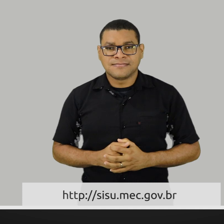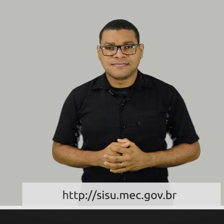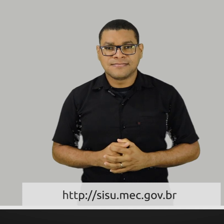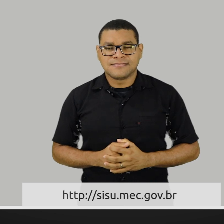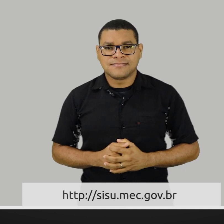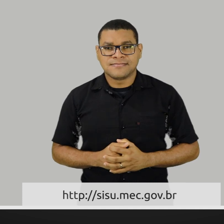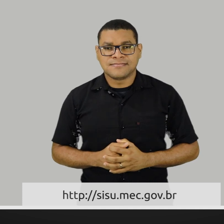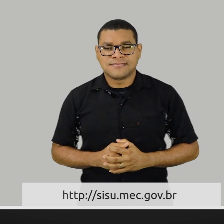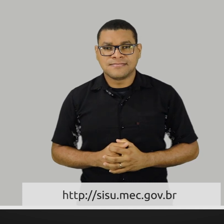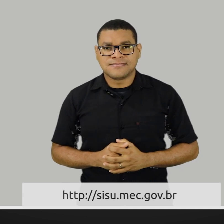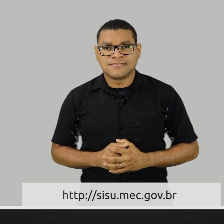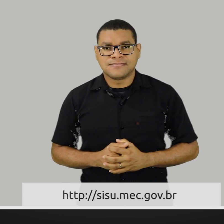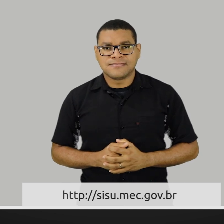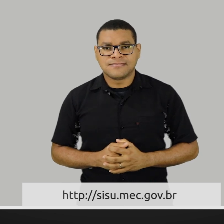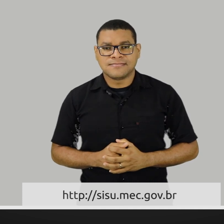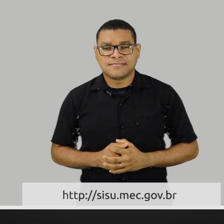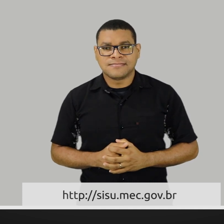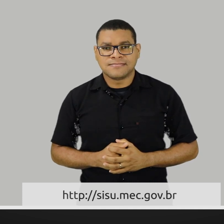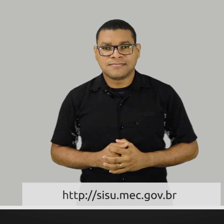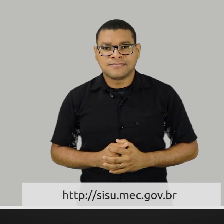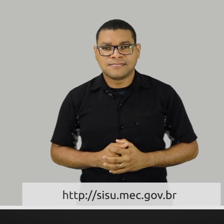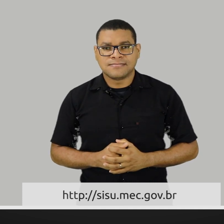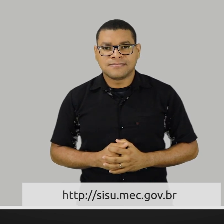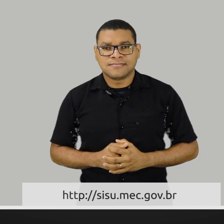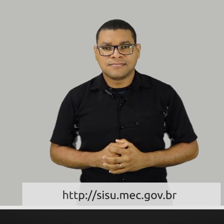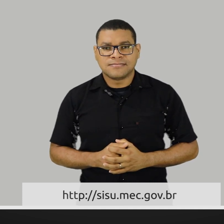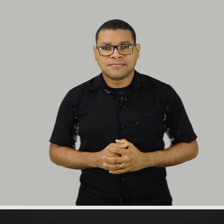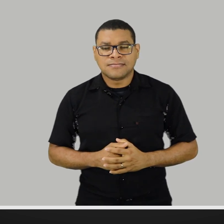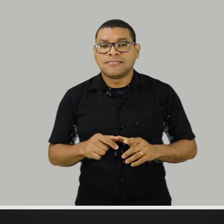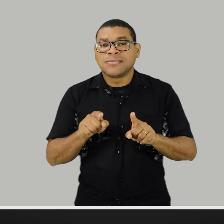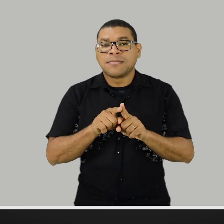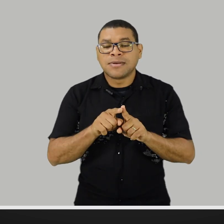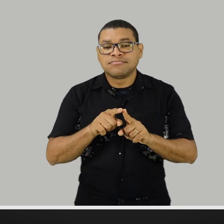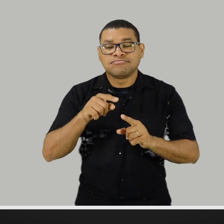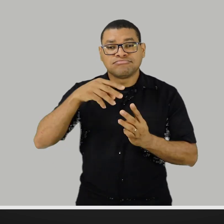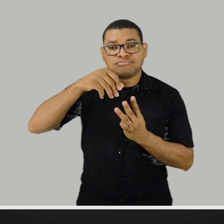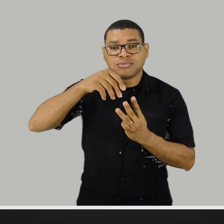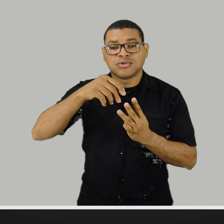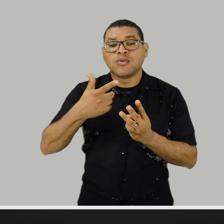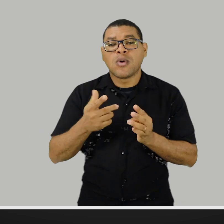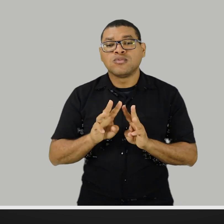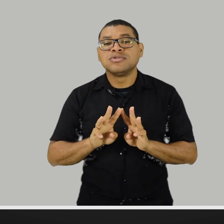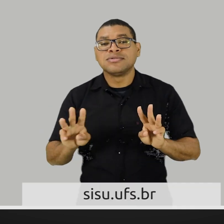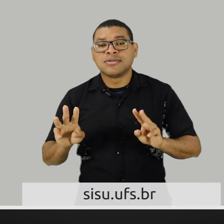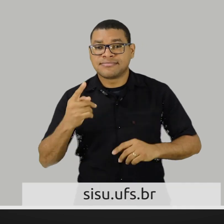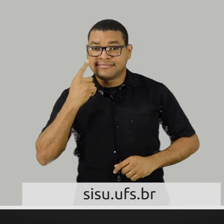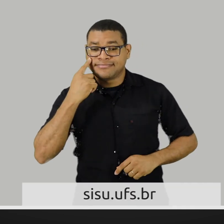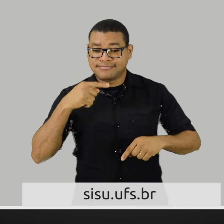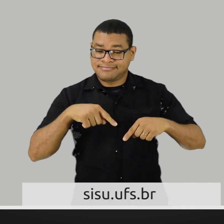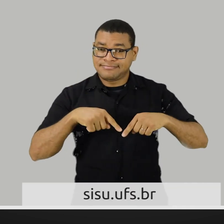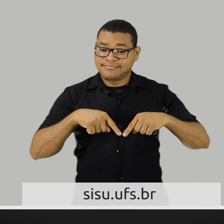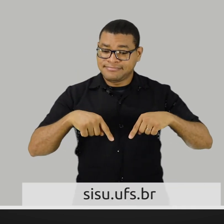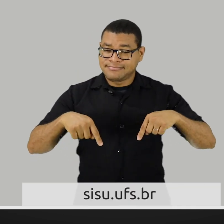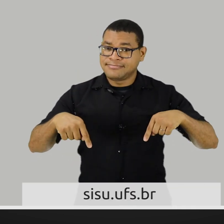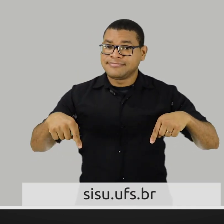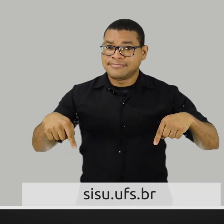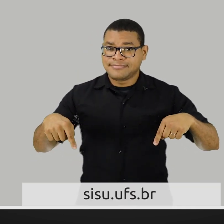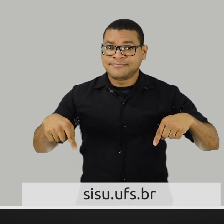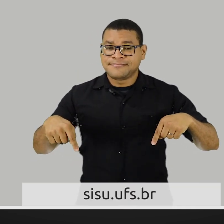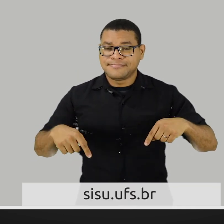a barra sisu.mec.gov. Br E no âmbito da UFS o site